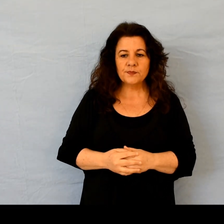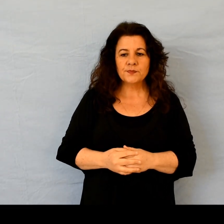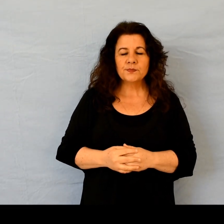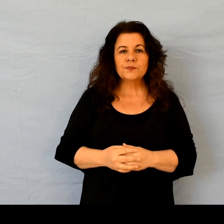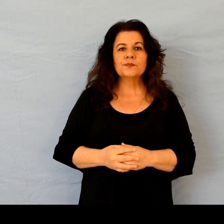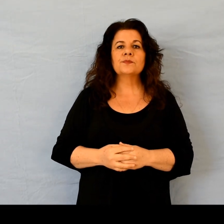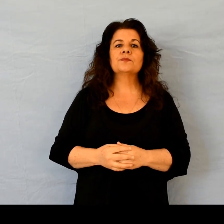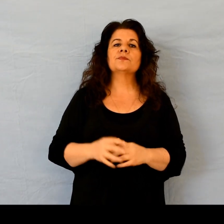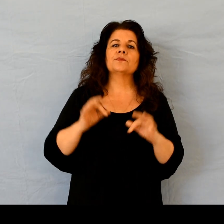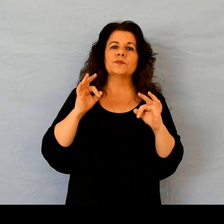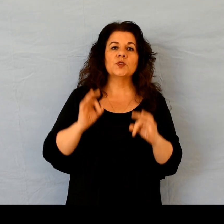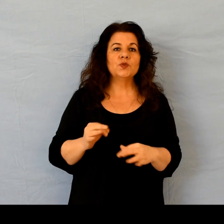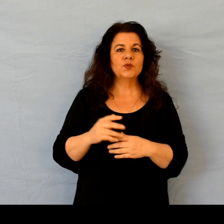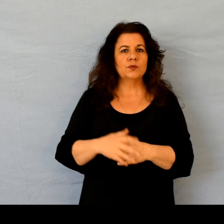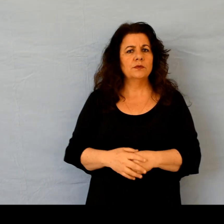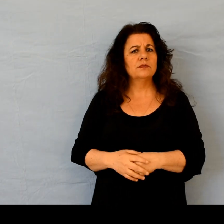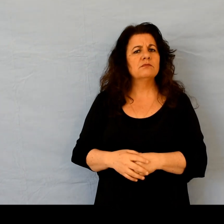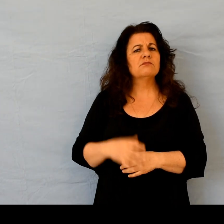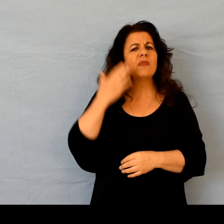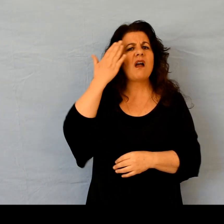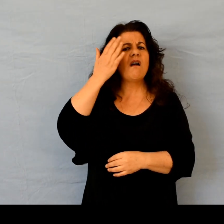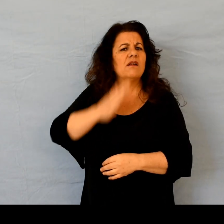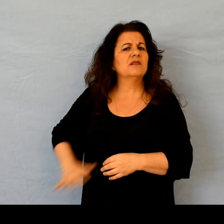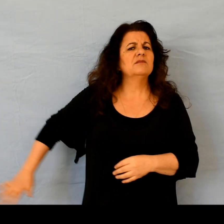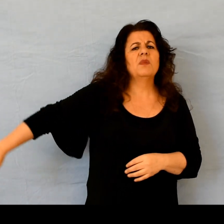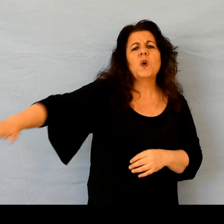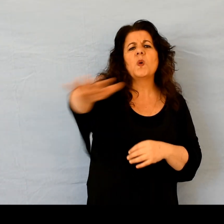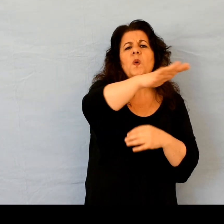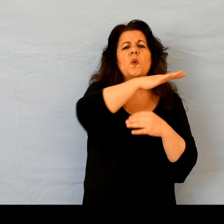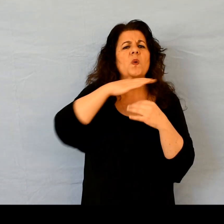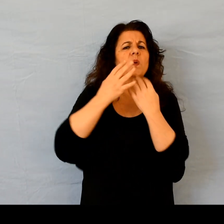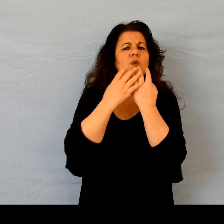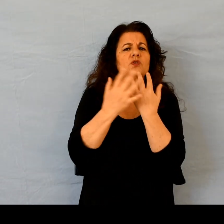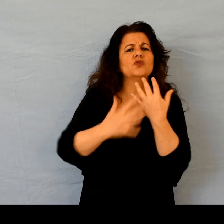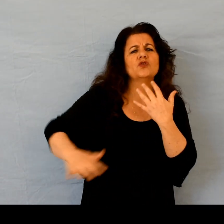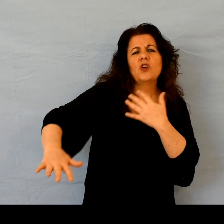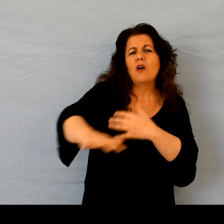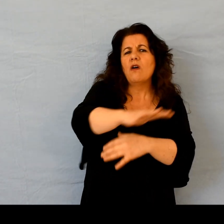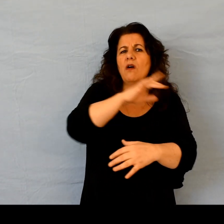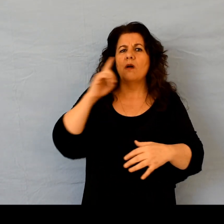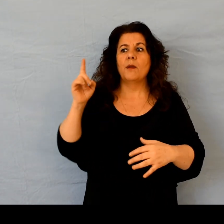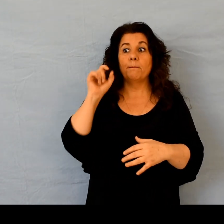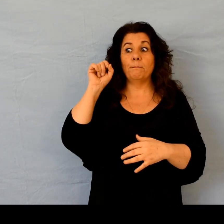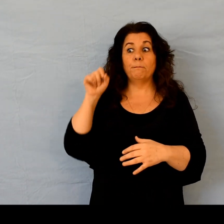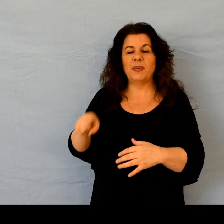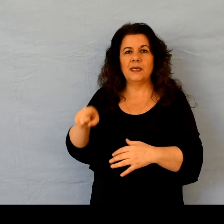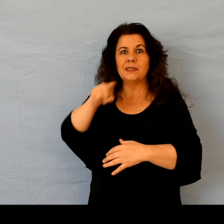Or le serpent était le plus rusé de tous les animaux des champs que le Seigneur Dieu avait